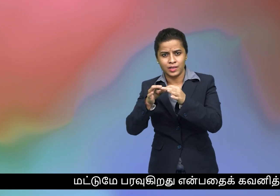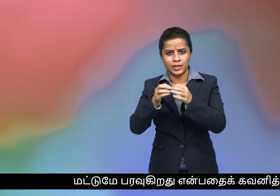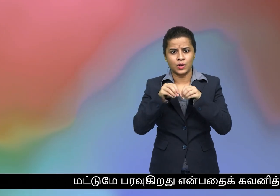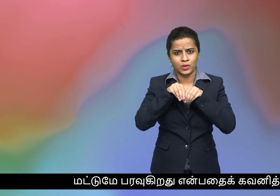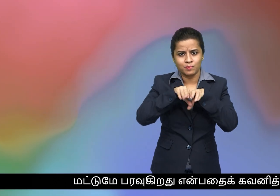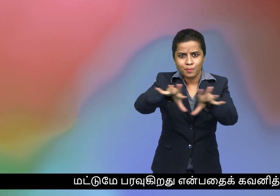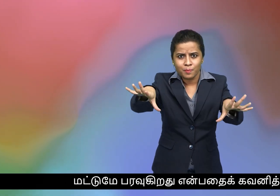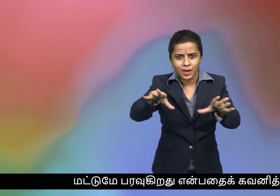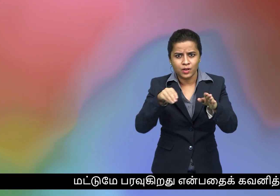கவனித்தார்.